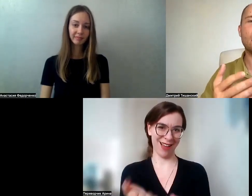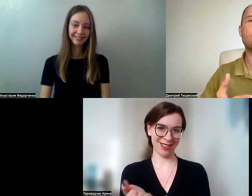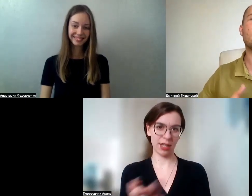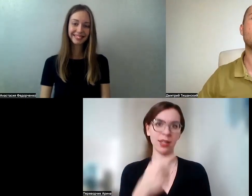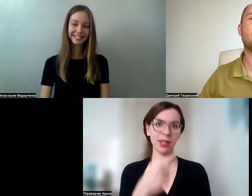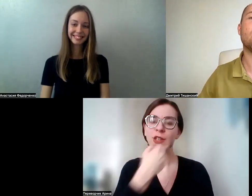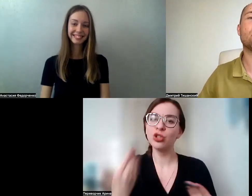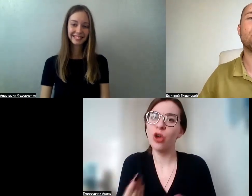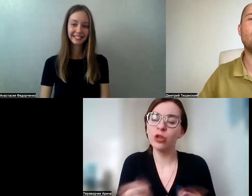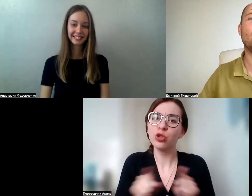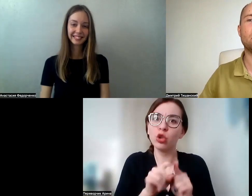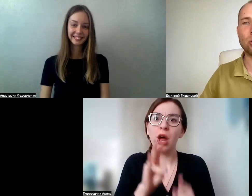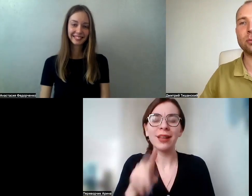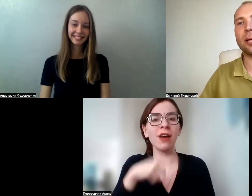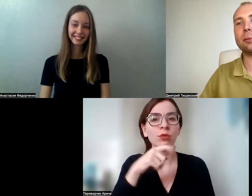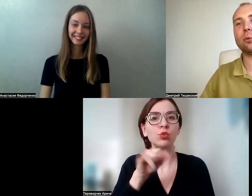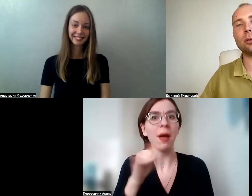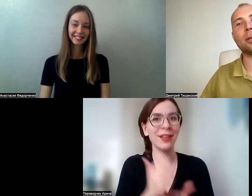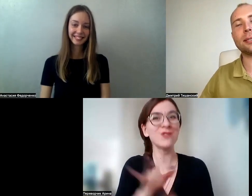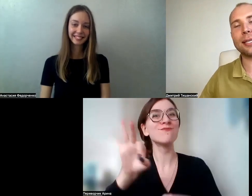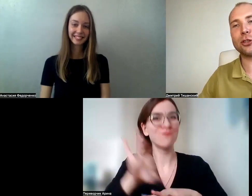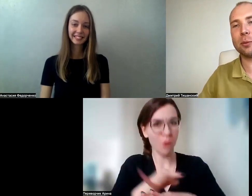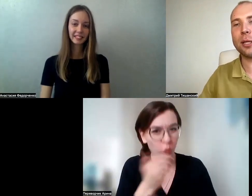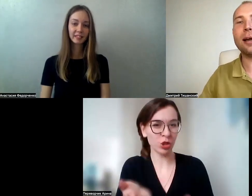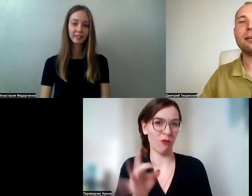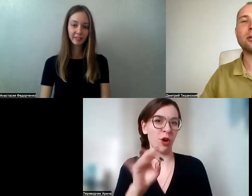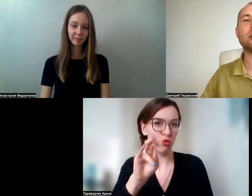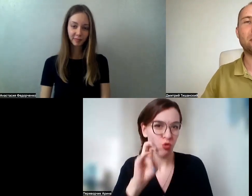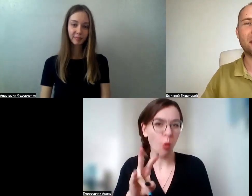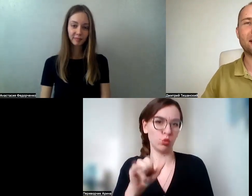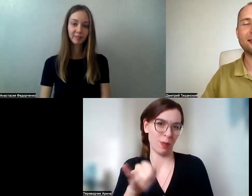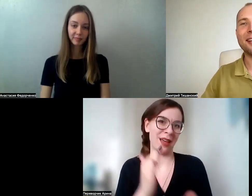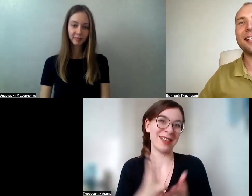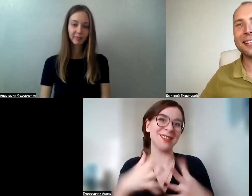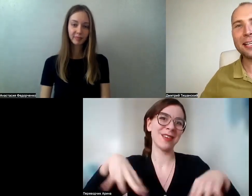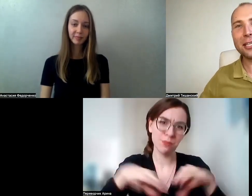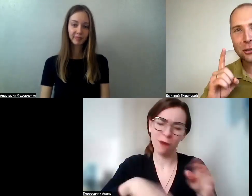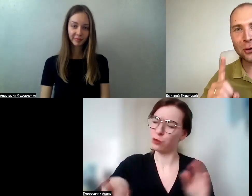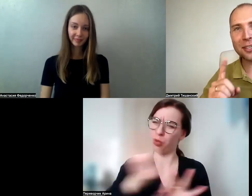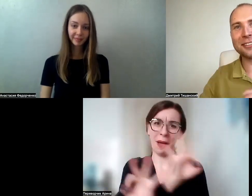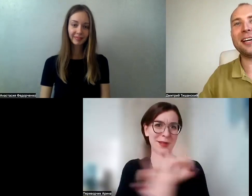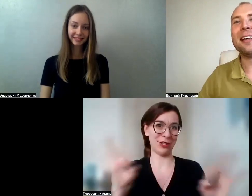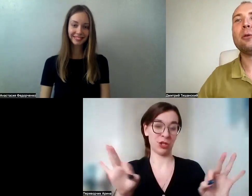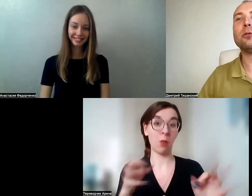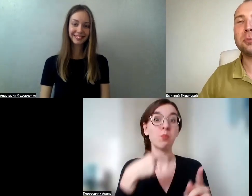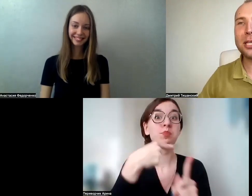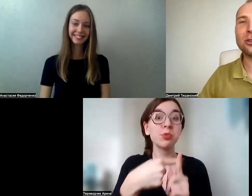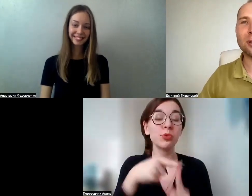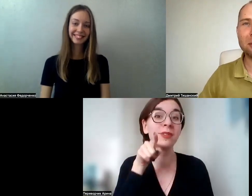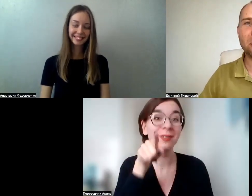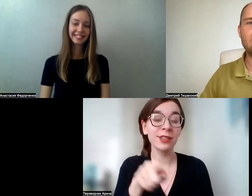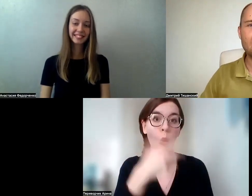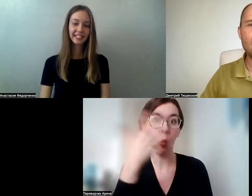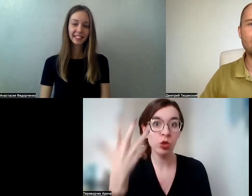жизни также Настя упомянула, что у нее есть муж, поэтому у нее есть также семья, все у нее прекрасно. И она еще раз, да,